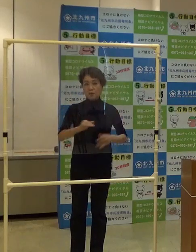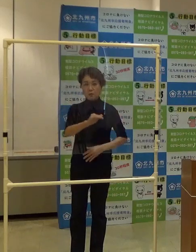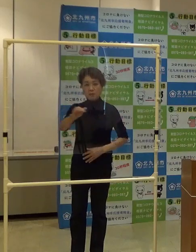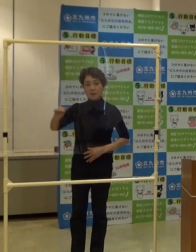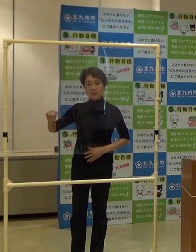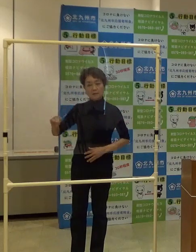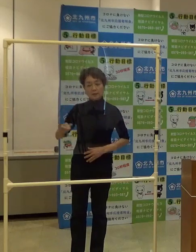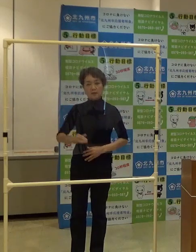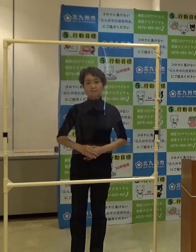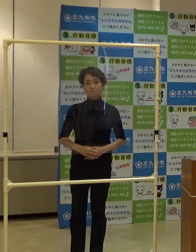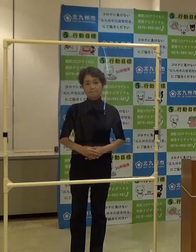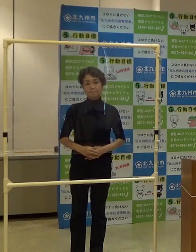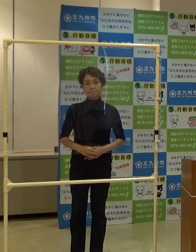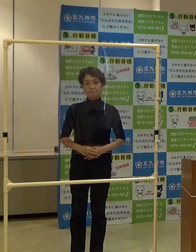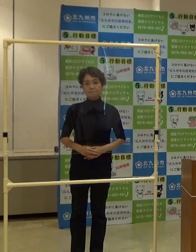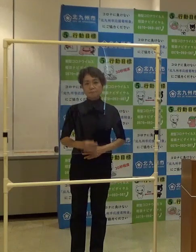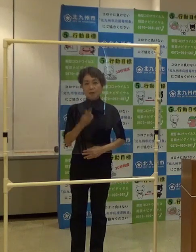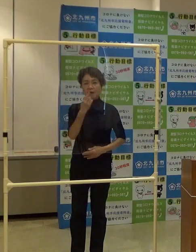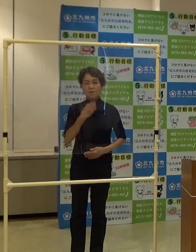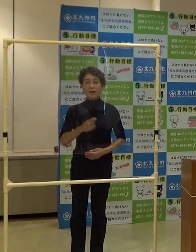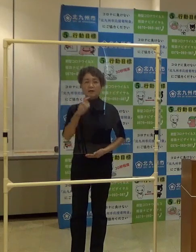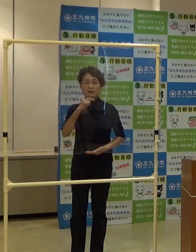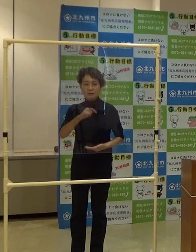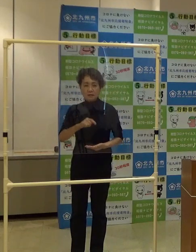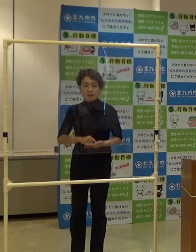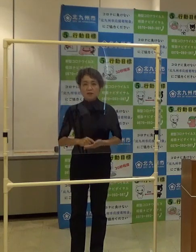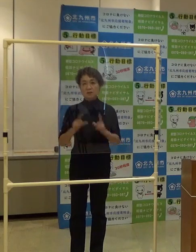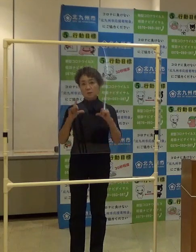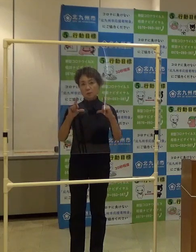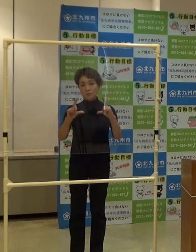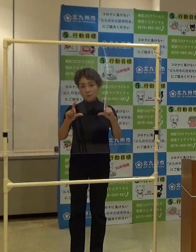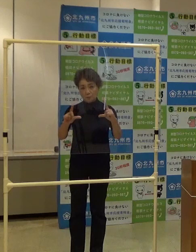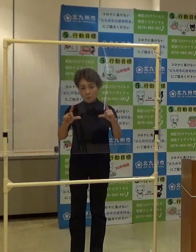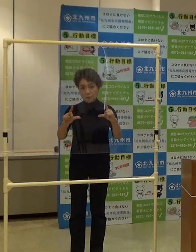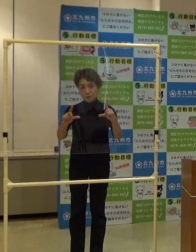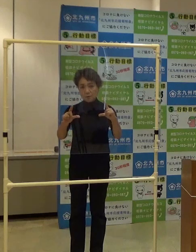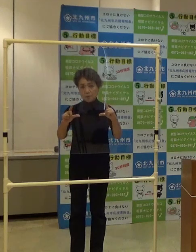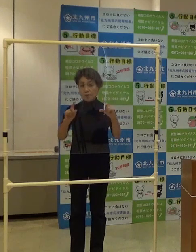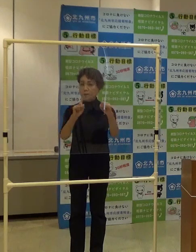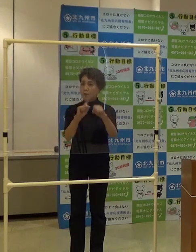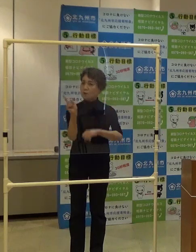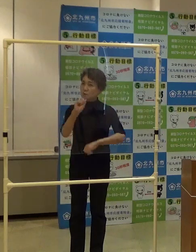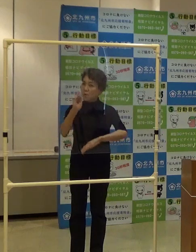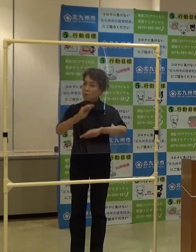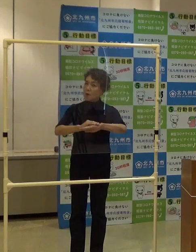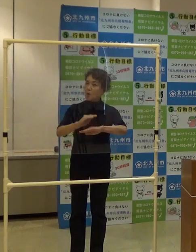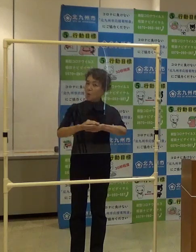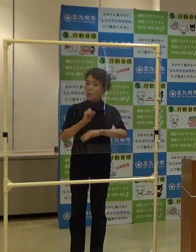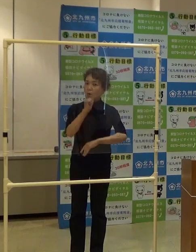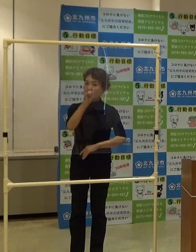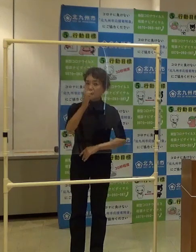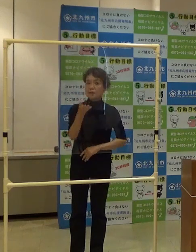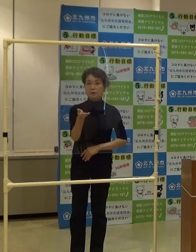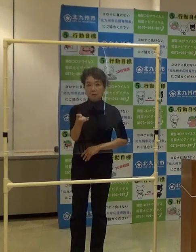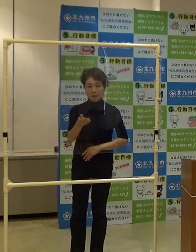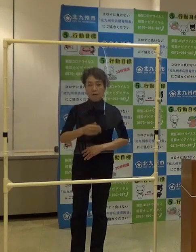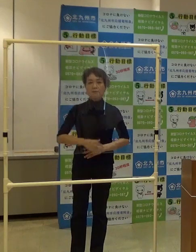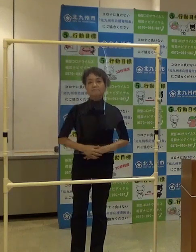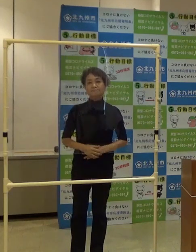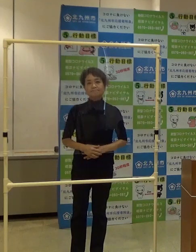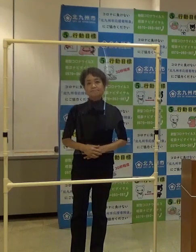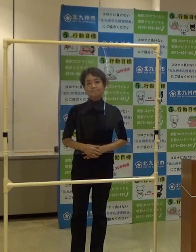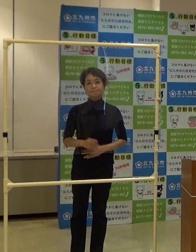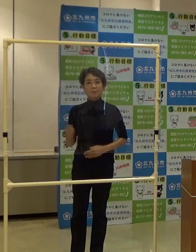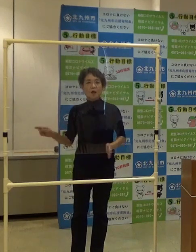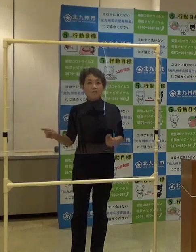にできるだけ分かりやすくお伝えをするにはどのような呼びかけをすればよいか、これまで